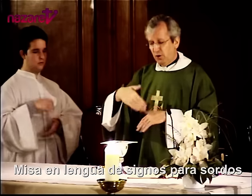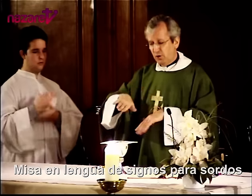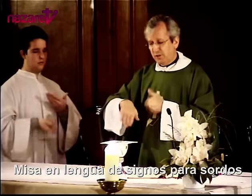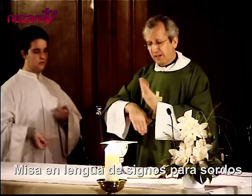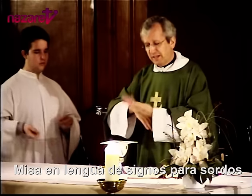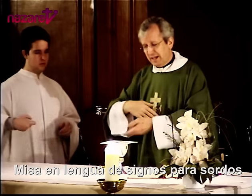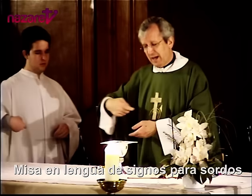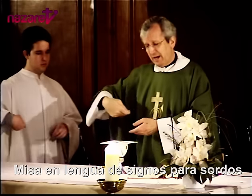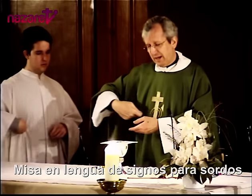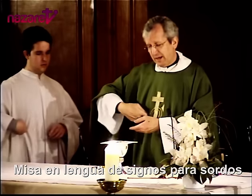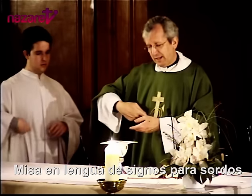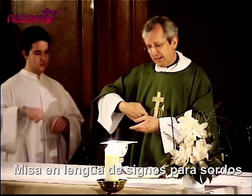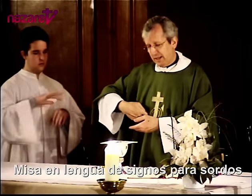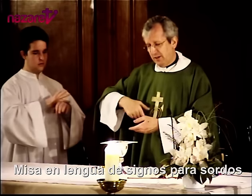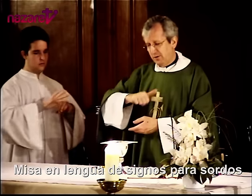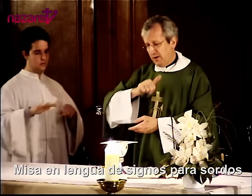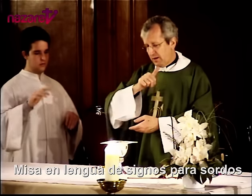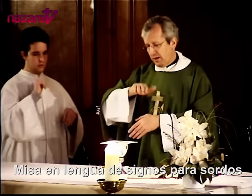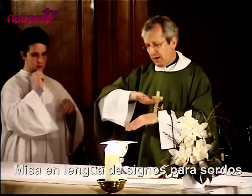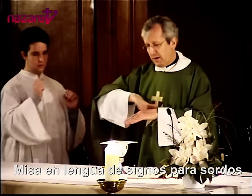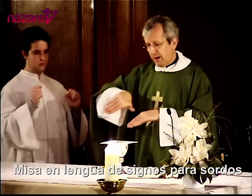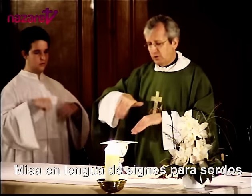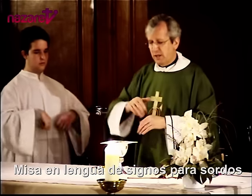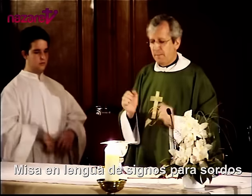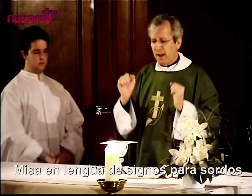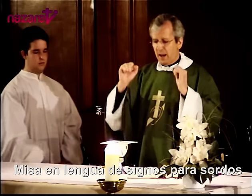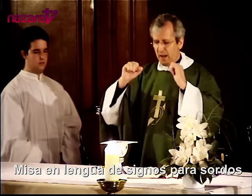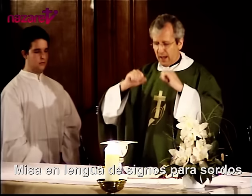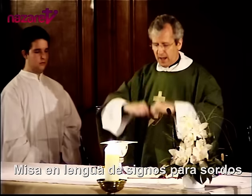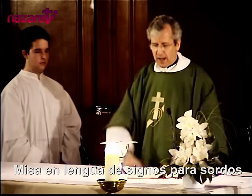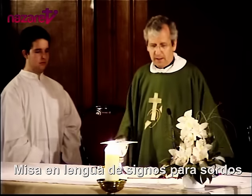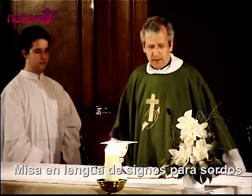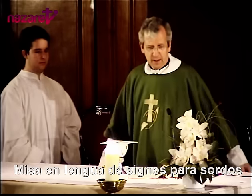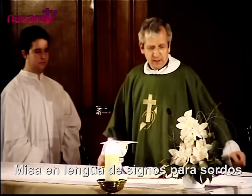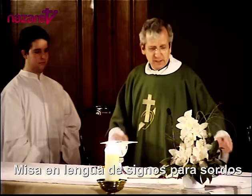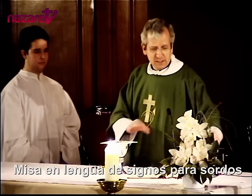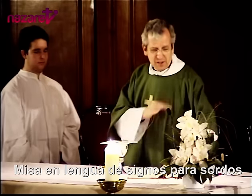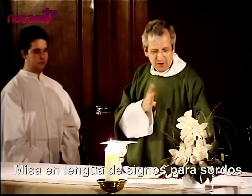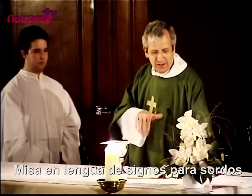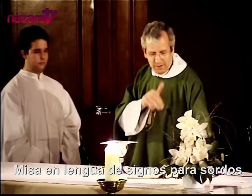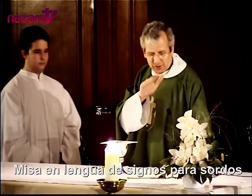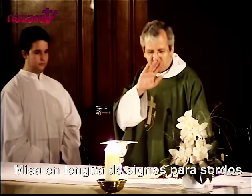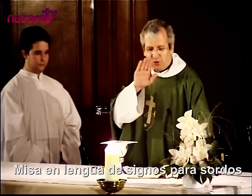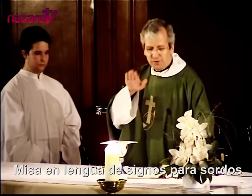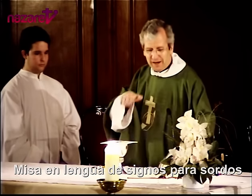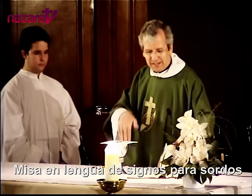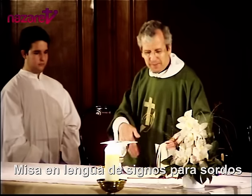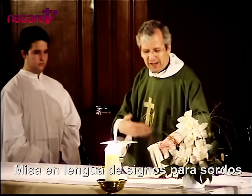nos dejes caer en la tentación y líbranos del mal. Señor, líbranos de todos los males y pecados